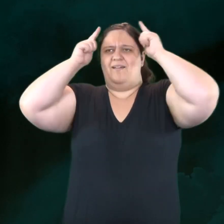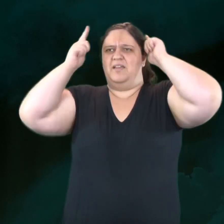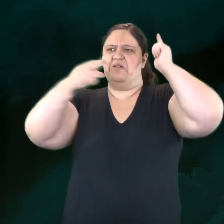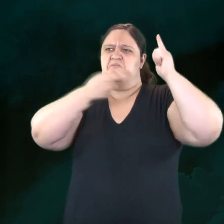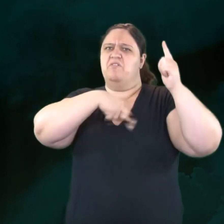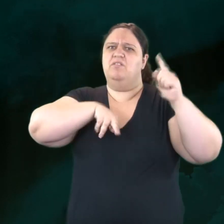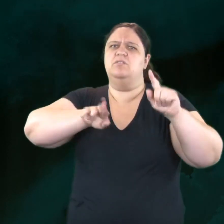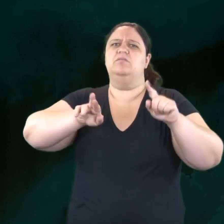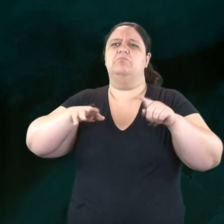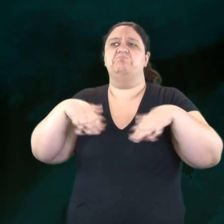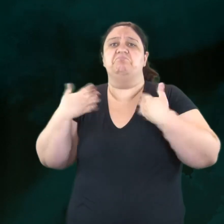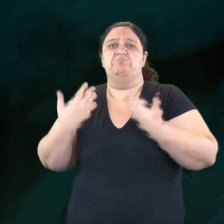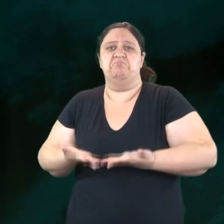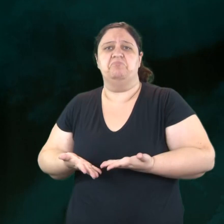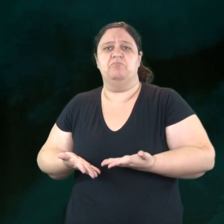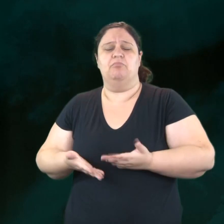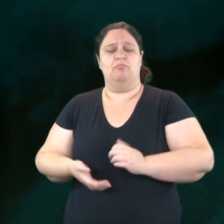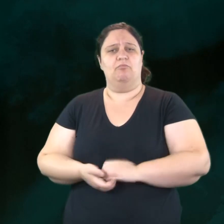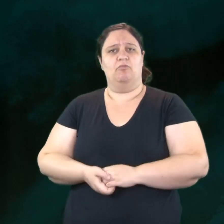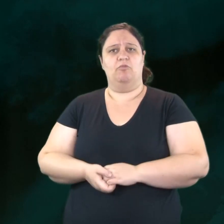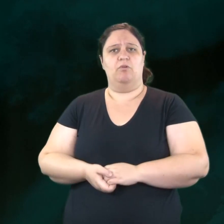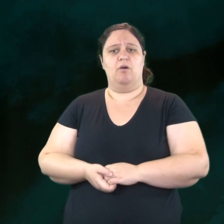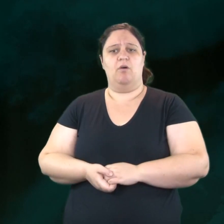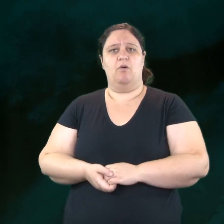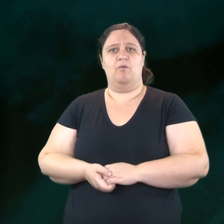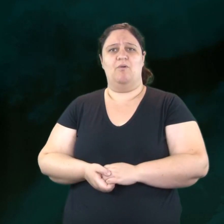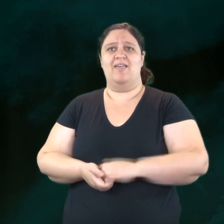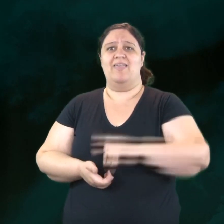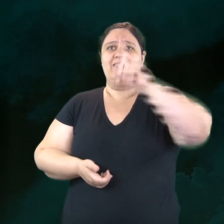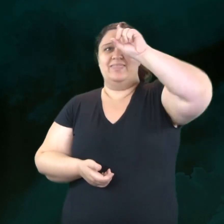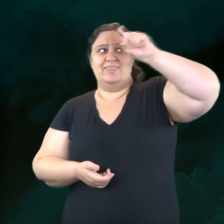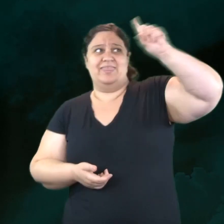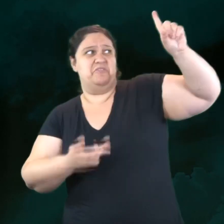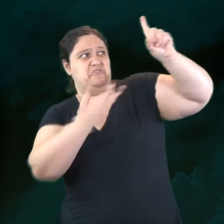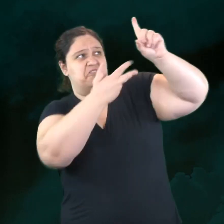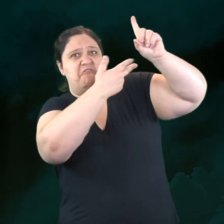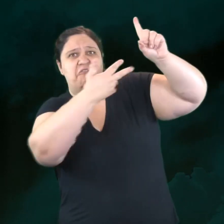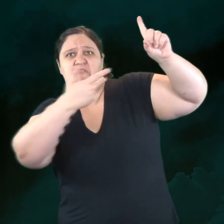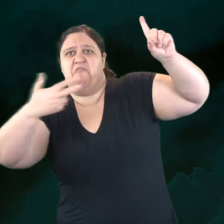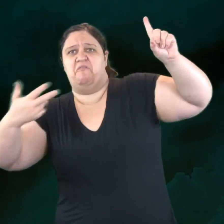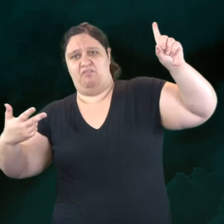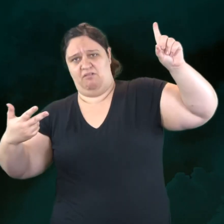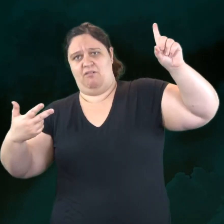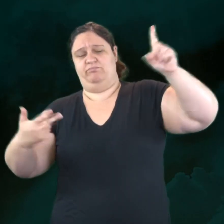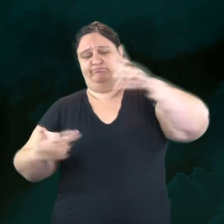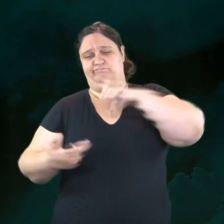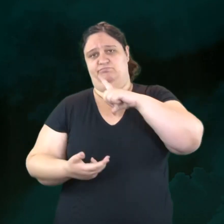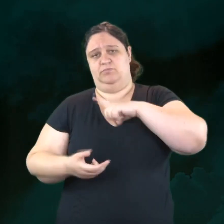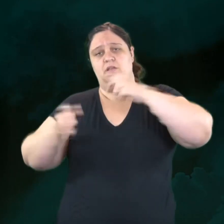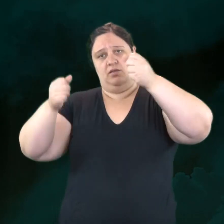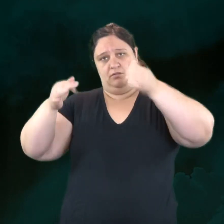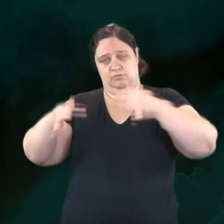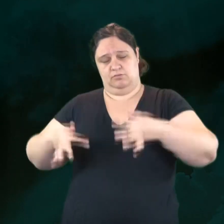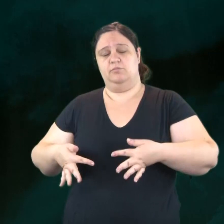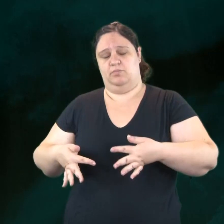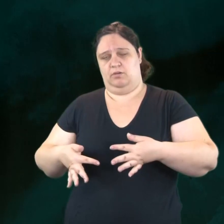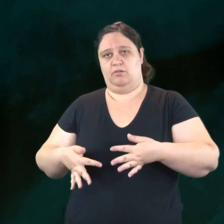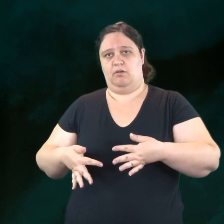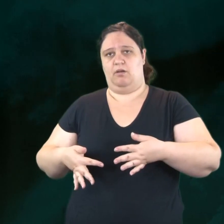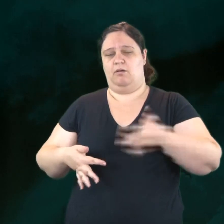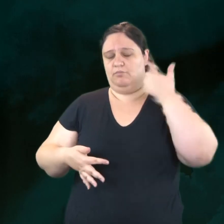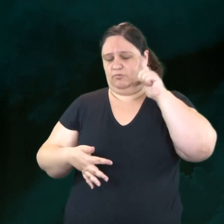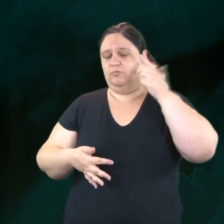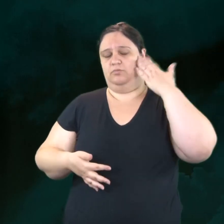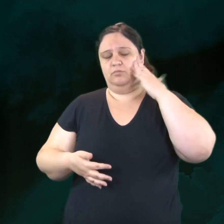A religião dos gregos era uma religião politeísta. Eu vou explicar um pouquinho para você entender melhor, para você entender o